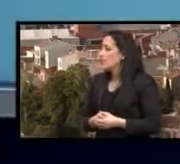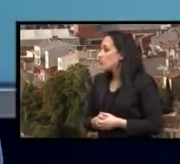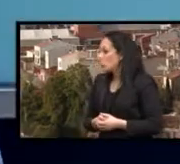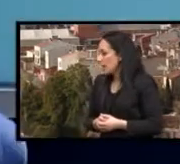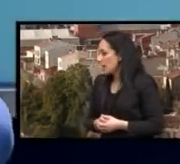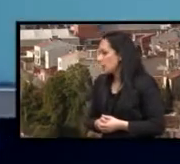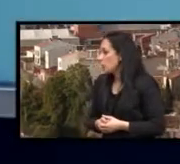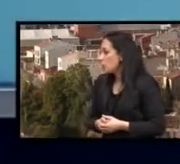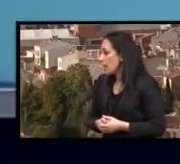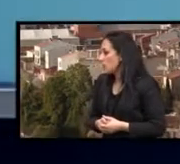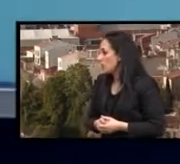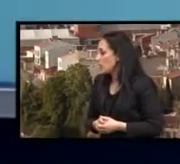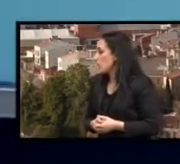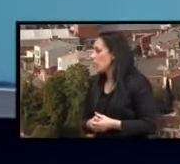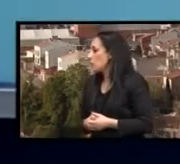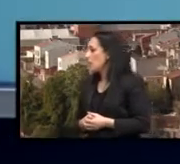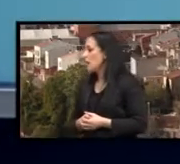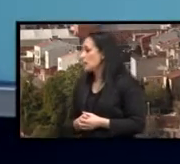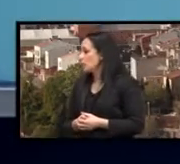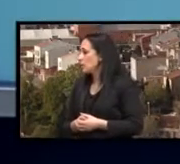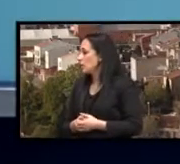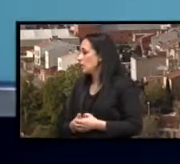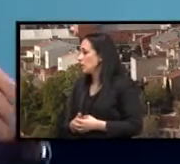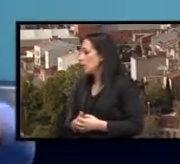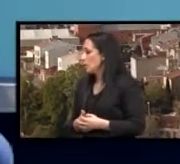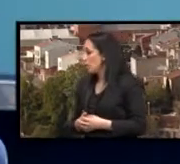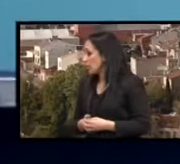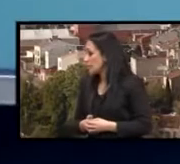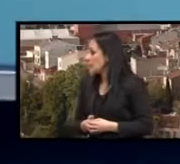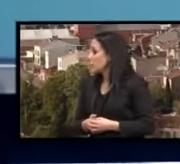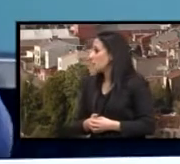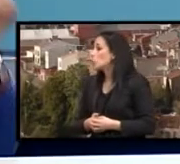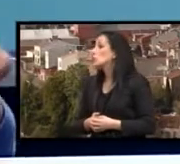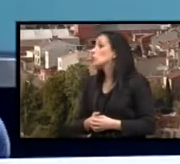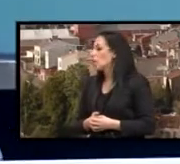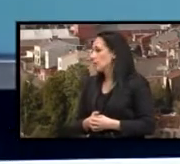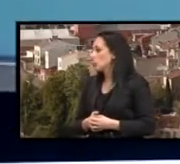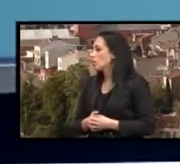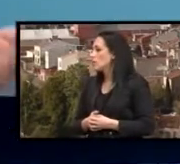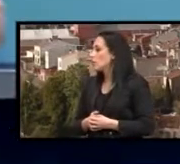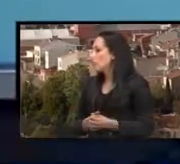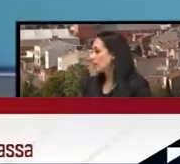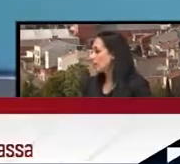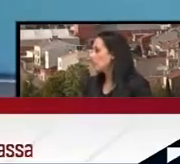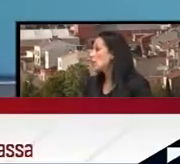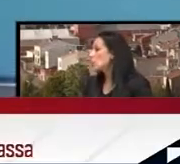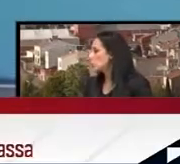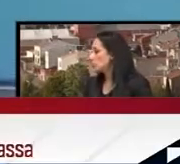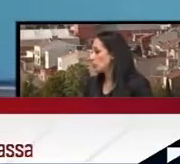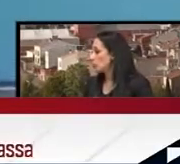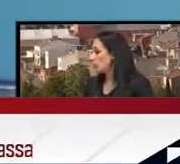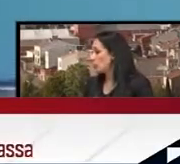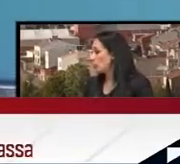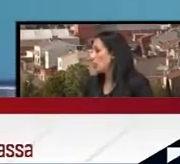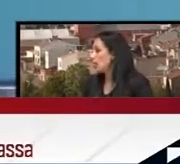Sí que és important per també poder assistir a la sanitat, també és una ajuda que ens haurien d'oferir, també inclús